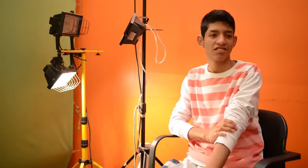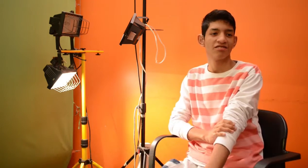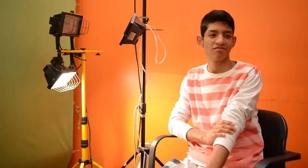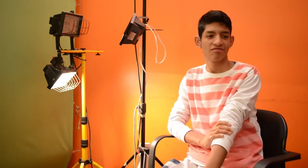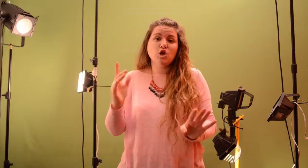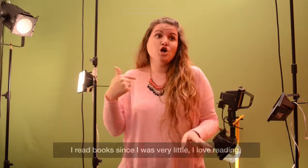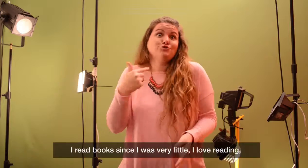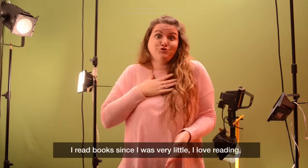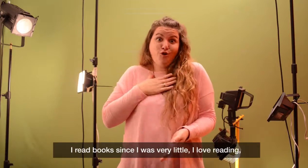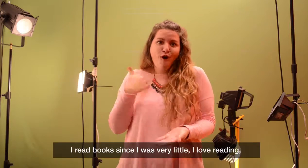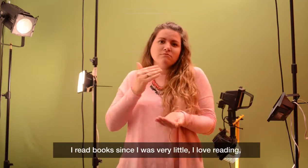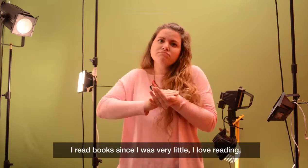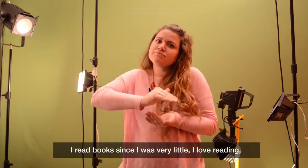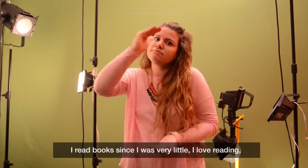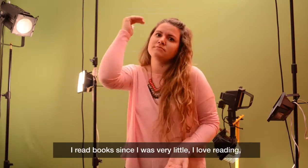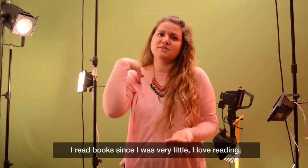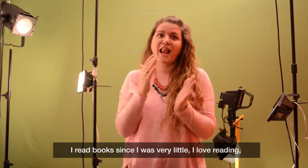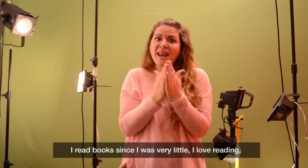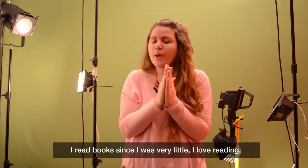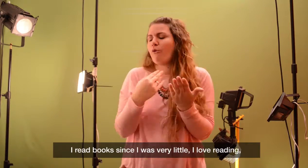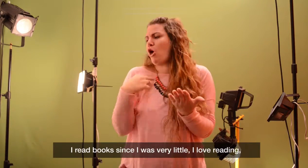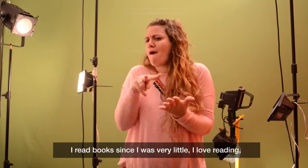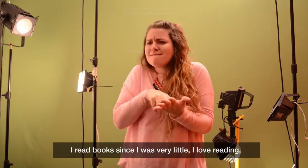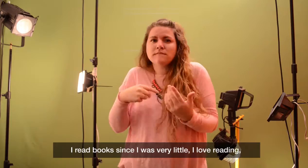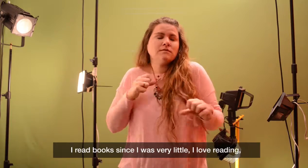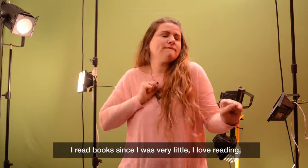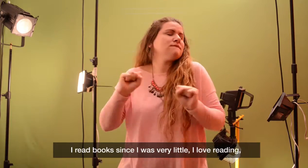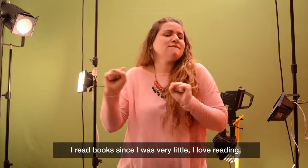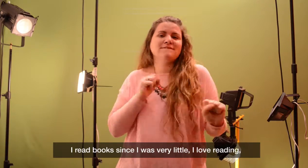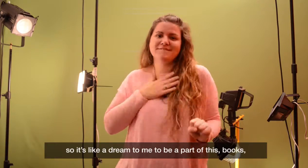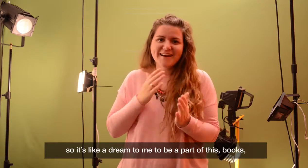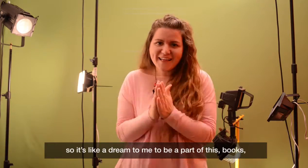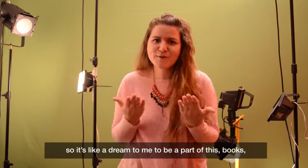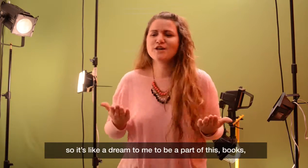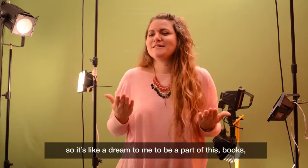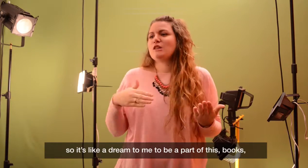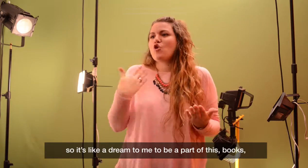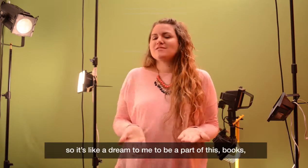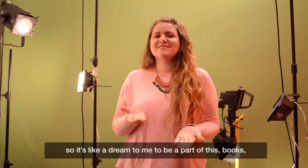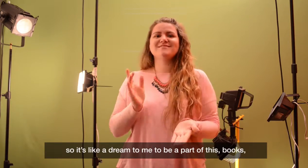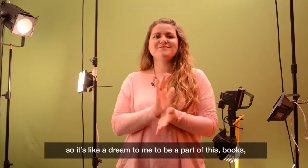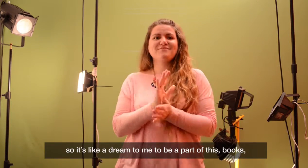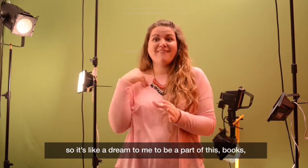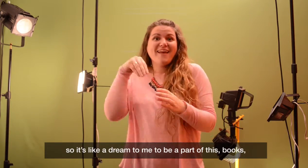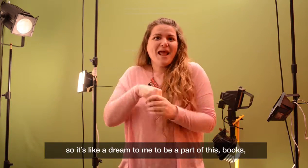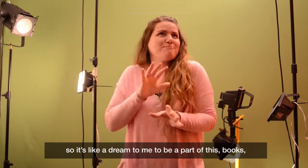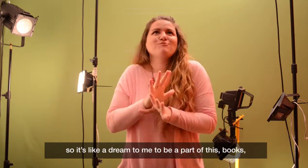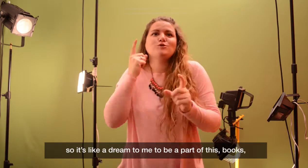Desde que soy muy chica, que leo libros, que me encantan, me fascinan los libros, Entonces es como que participar acá es como un